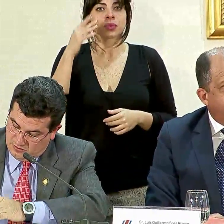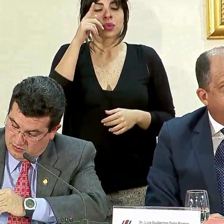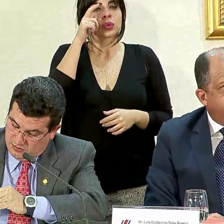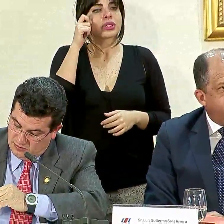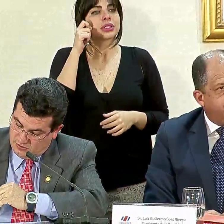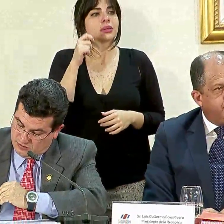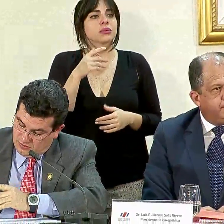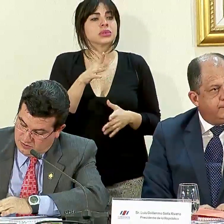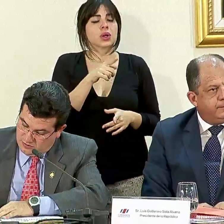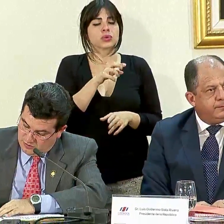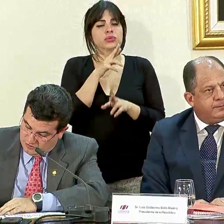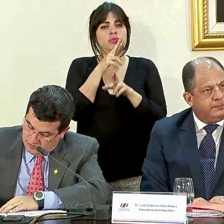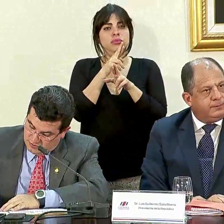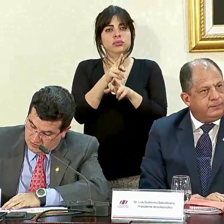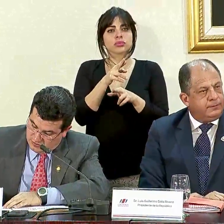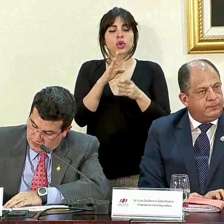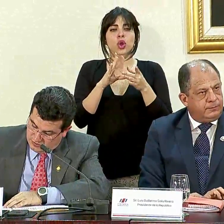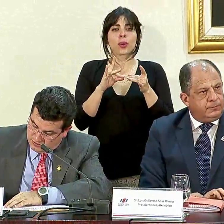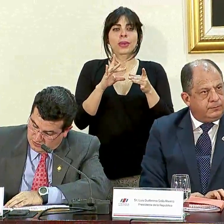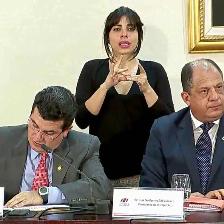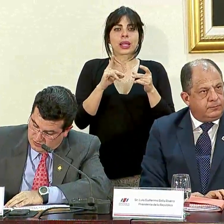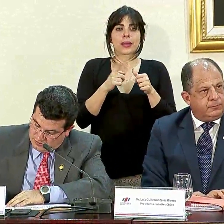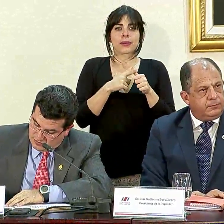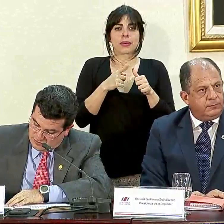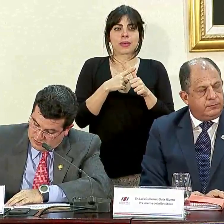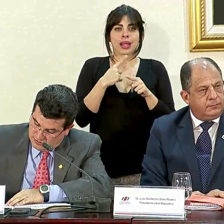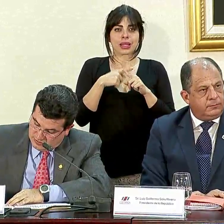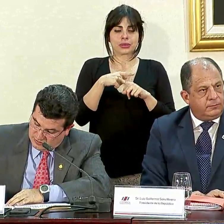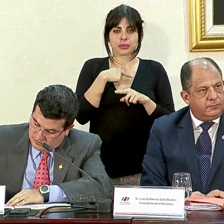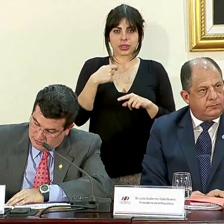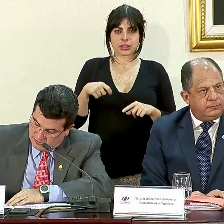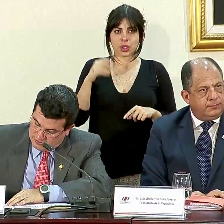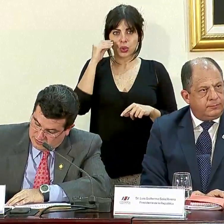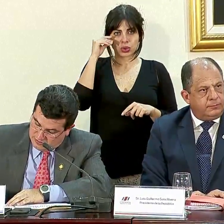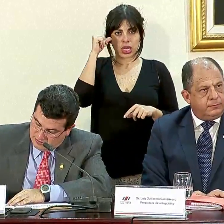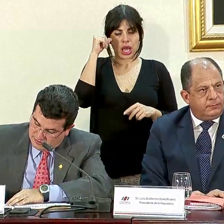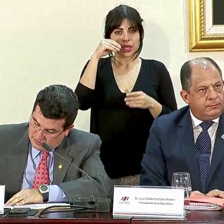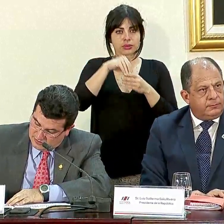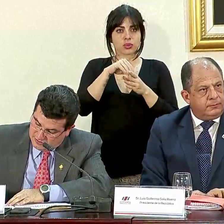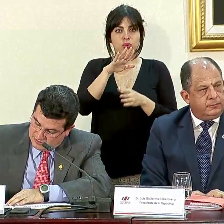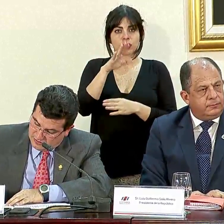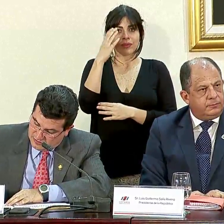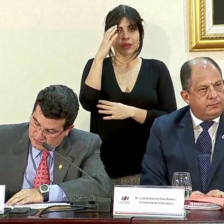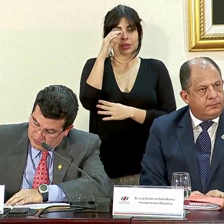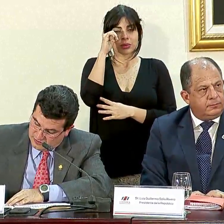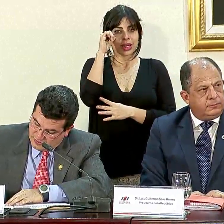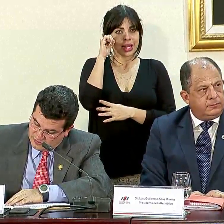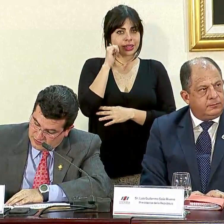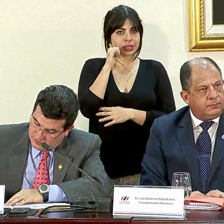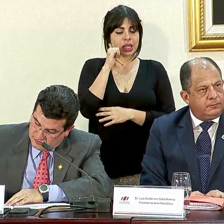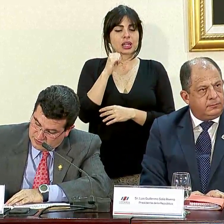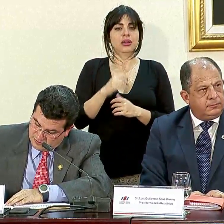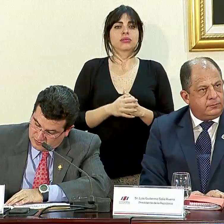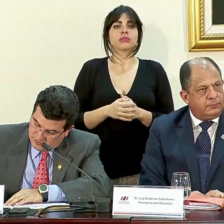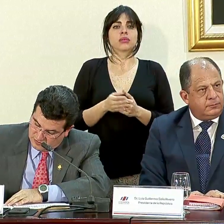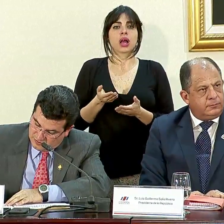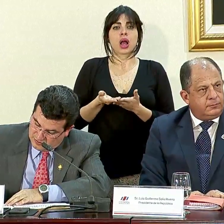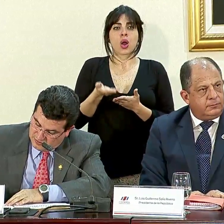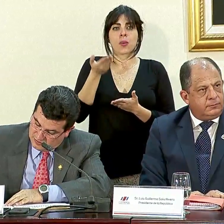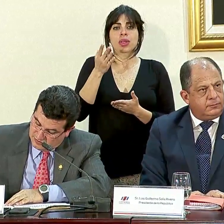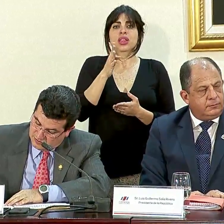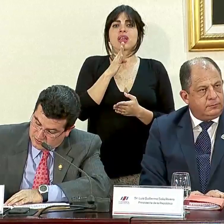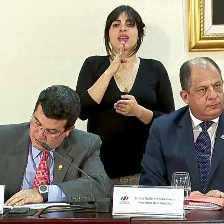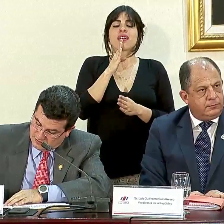usted reaccionó sobre el primer comentario que el expresidente Arias puso en su Facebook. Ayer aumenta y ya se